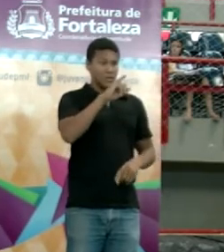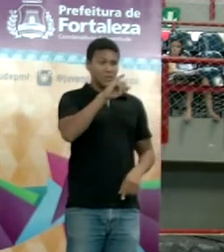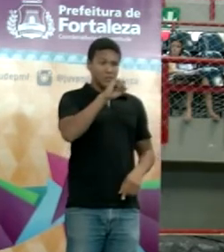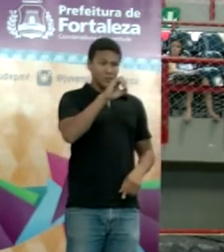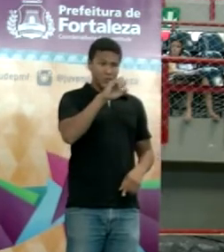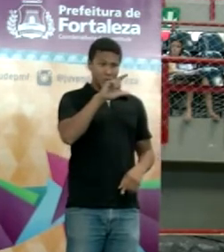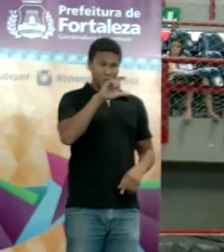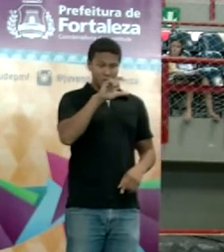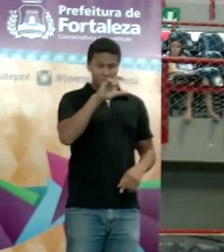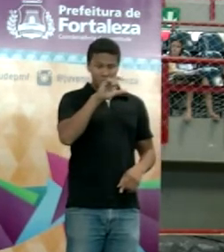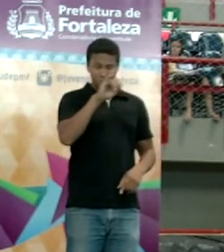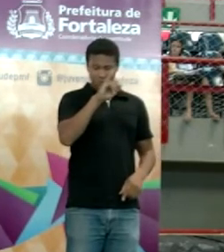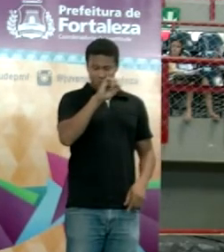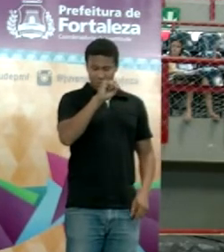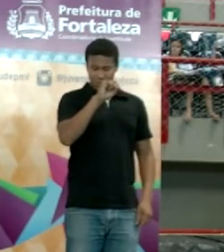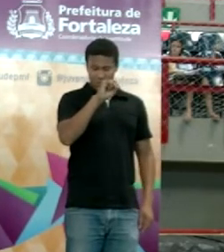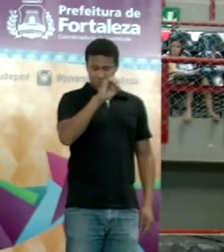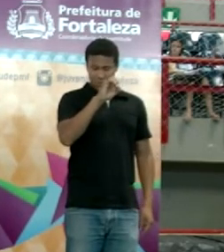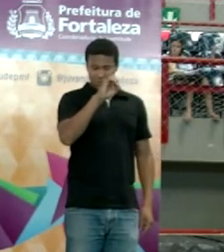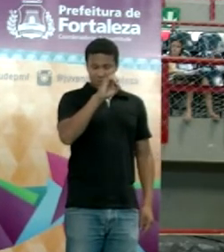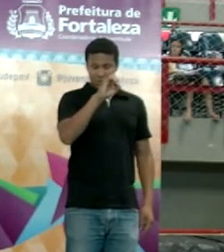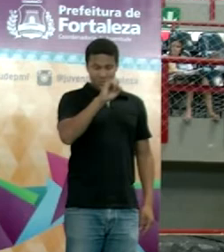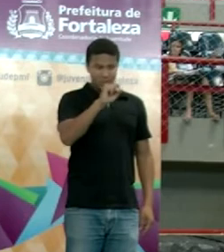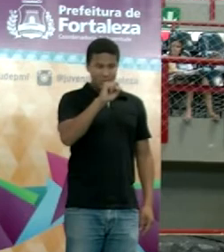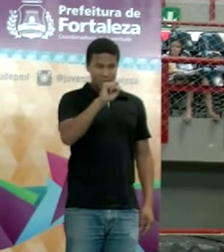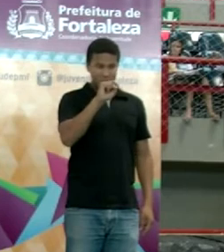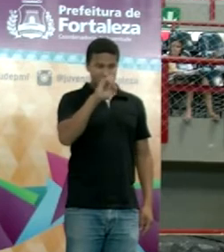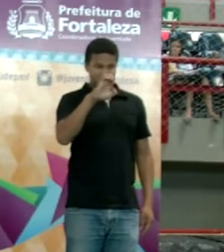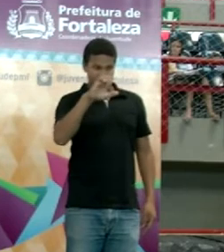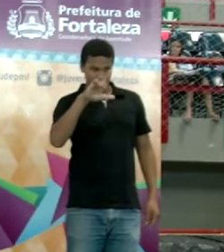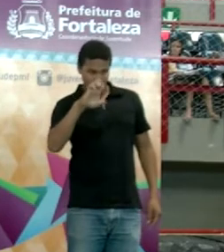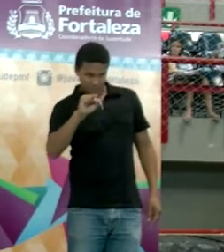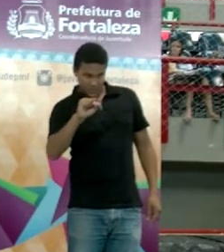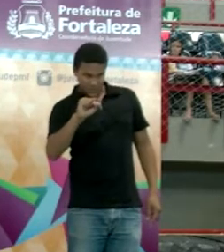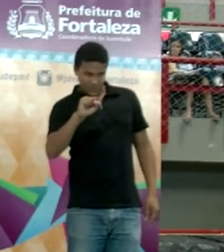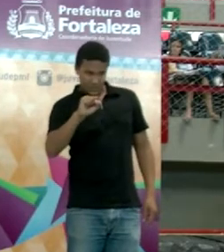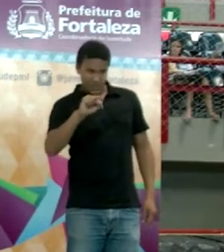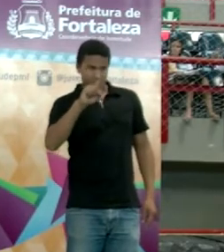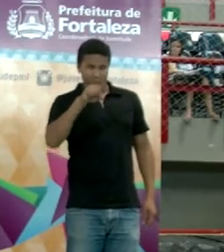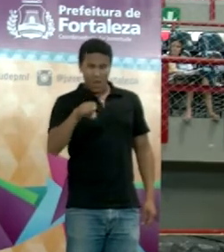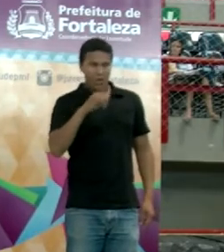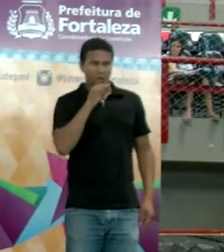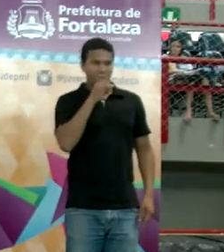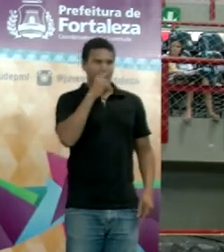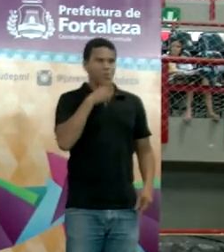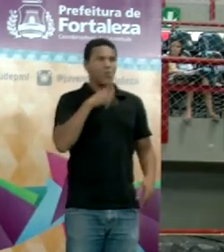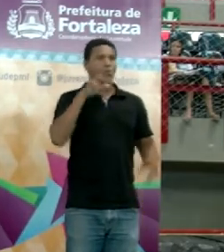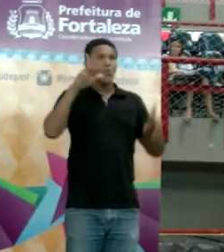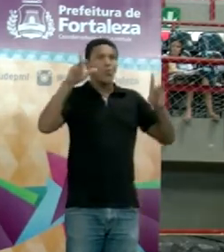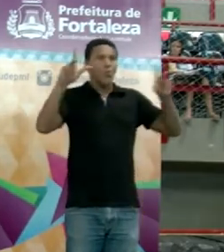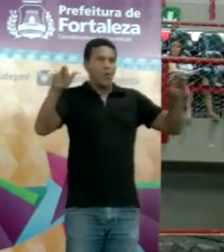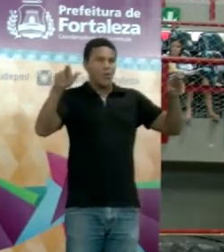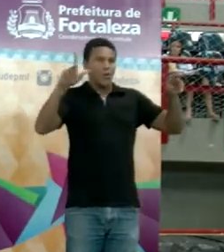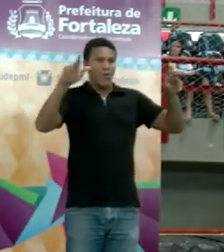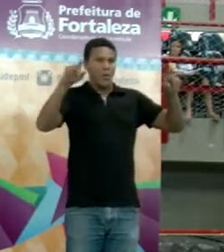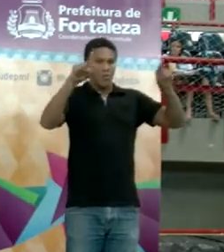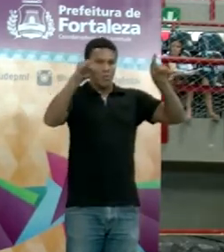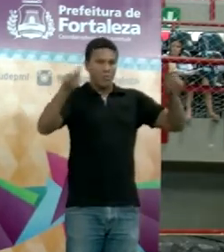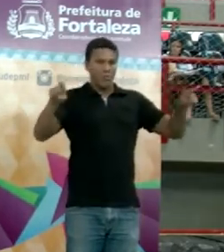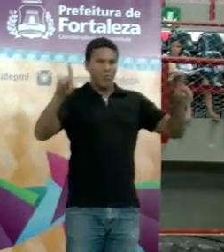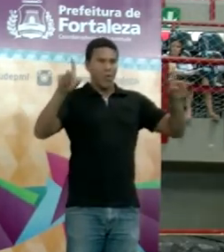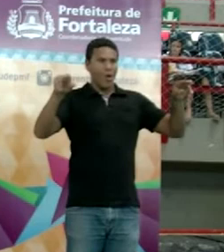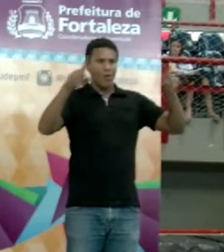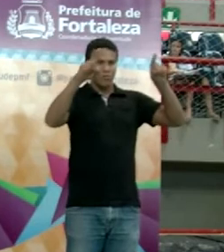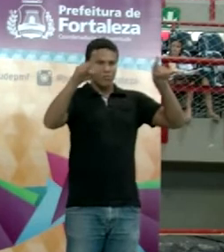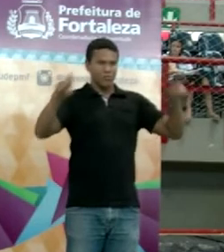lados laterais assim, são lados iguais. Quando o trapézio é isósceles, os dois da lateral, eles